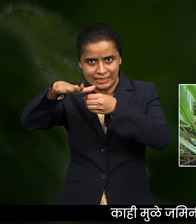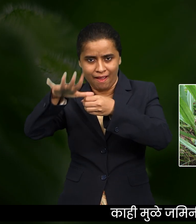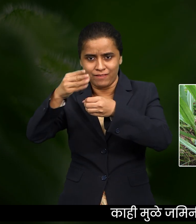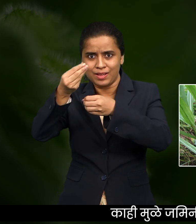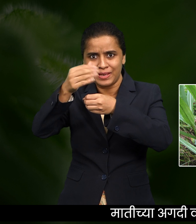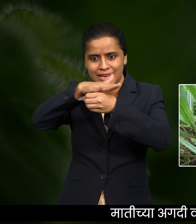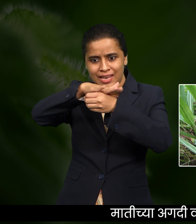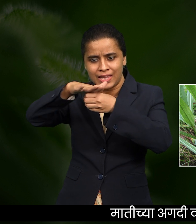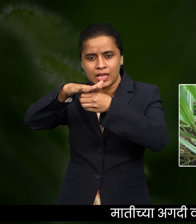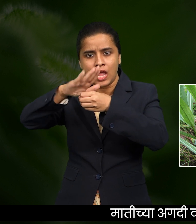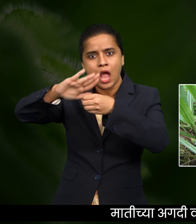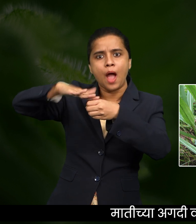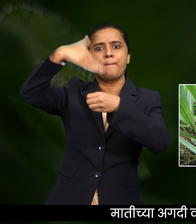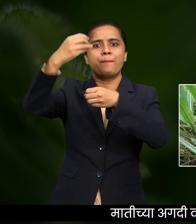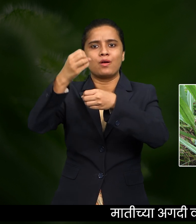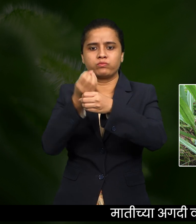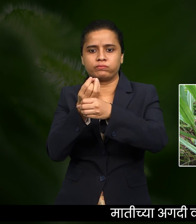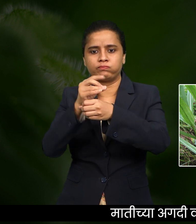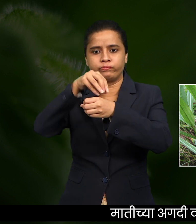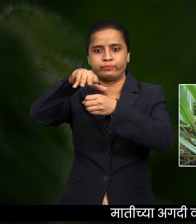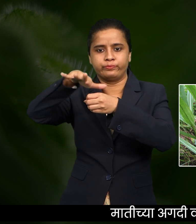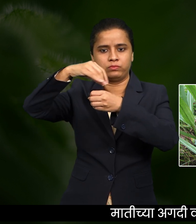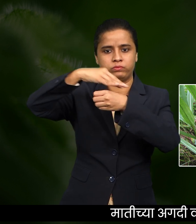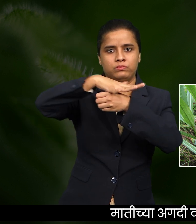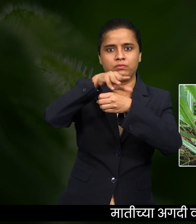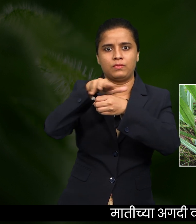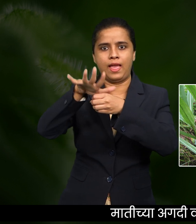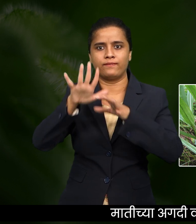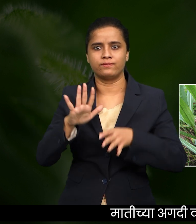तर काही मातीच्या अगदी वरच्या देठापासून वाढतात.